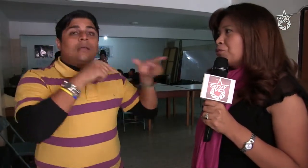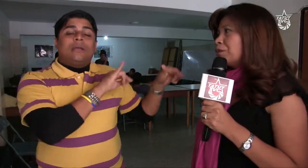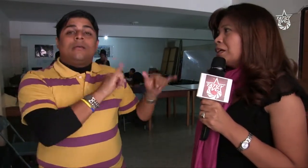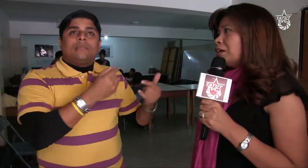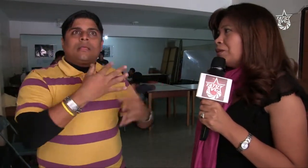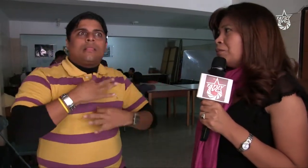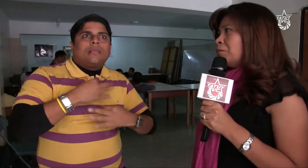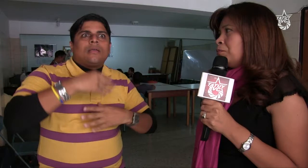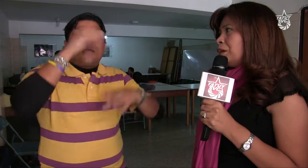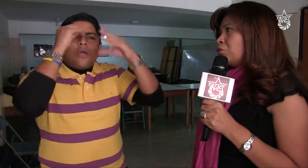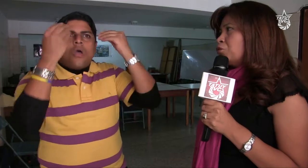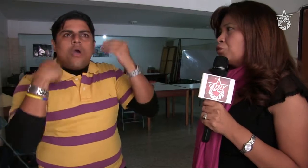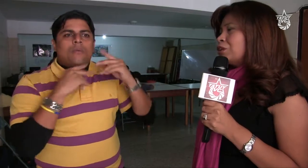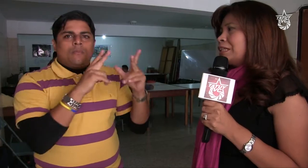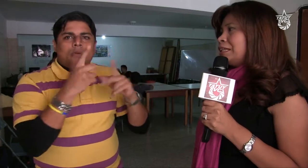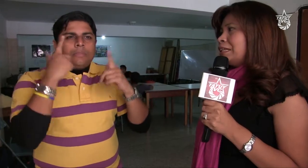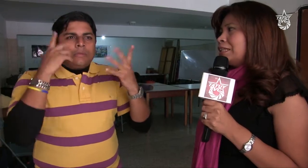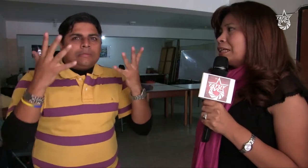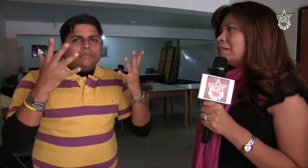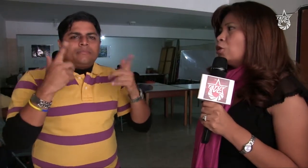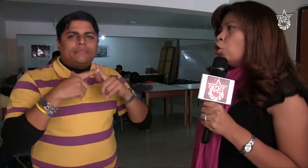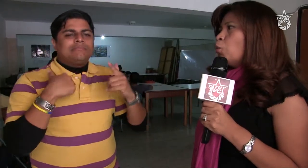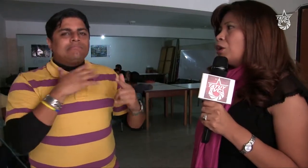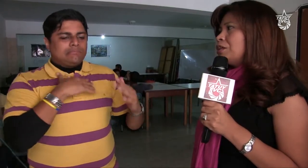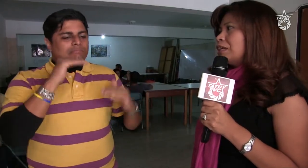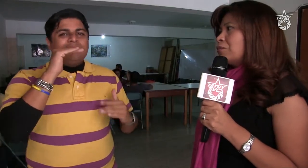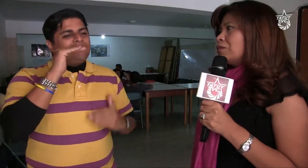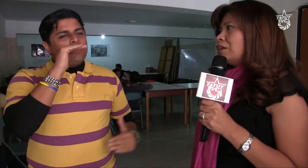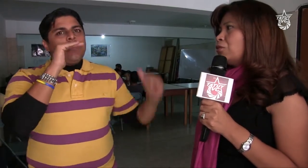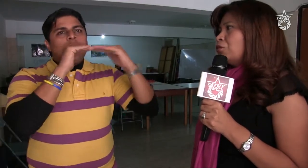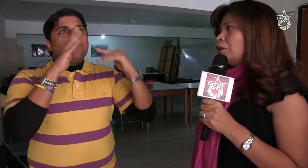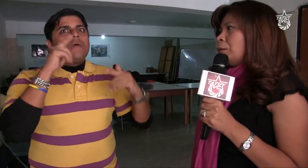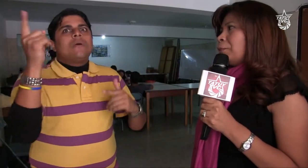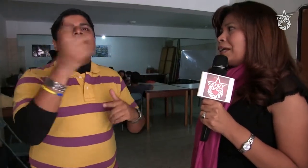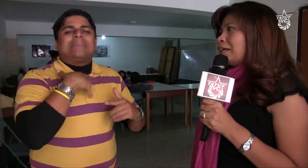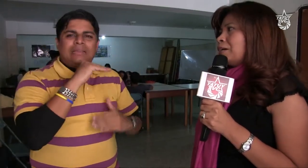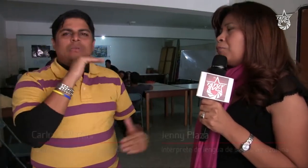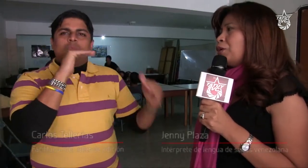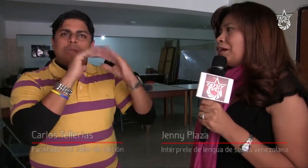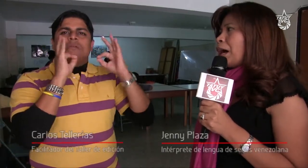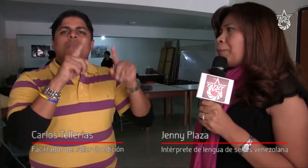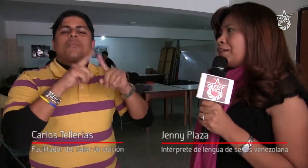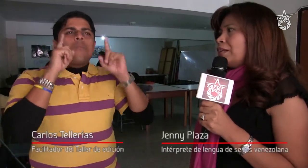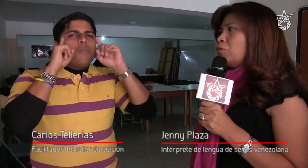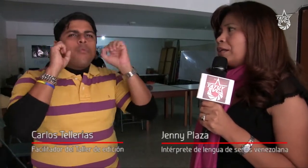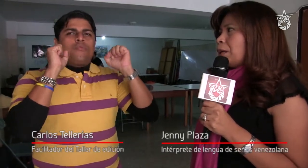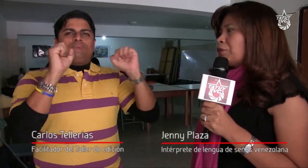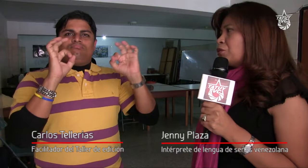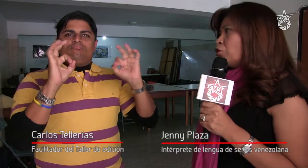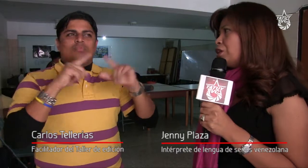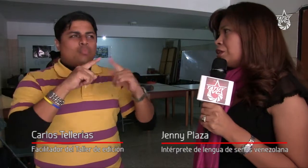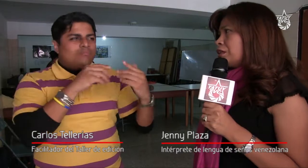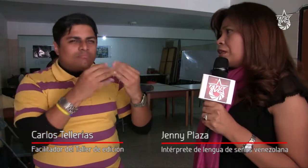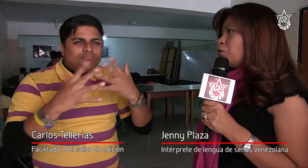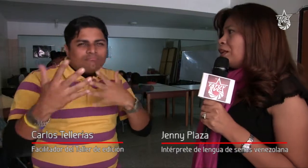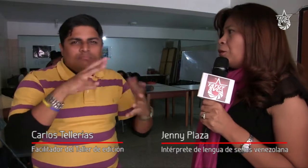observar aquí había varios sordos que tenían interés de cómo editar videos para que puedan aprender igual que las personas oyentes, tener igualdad de